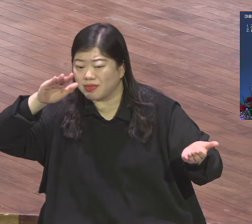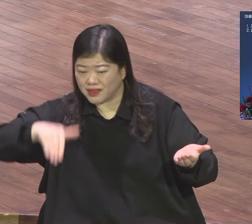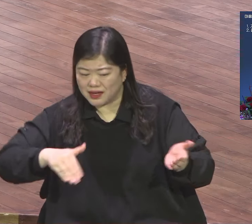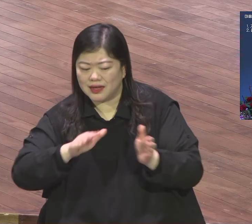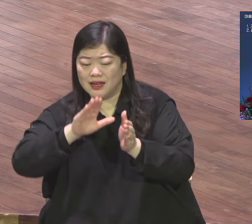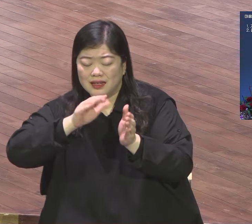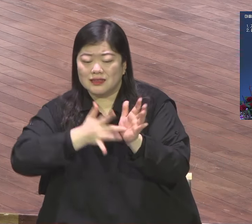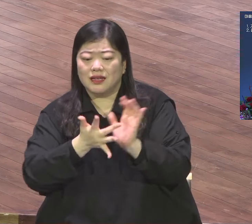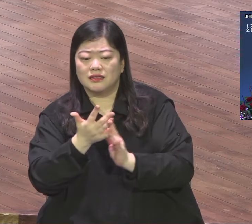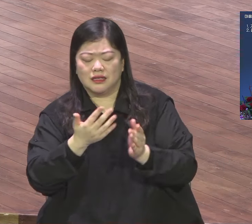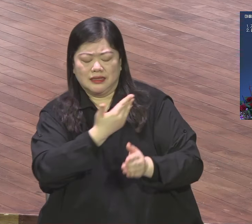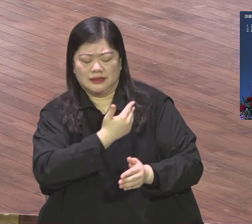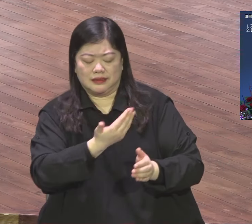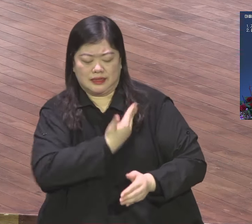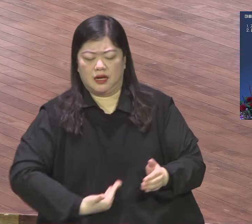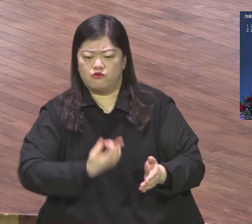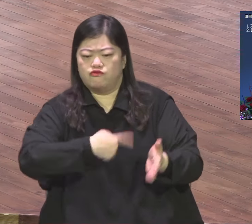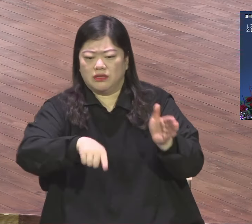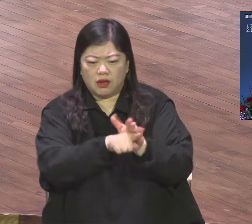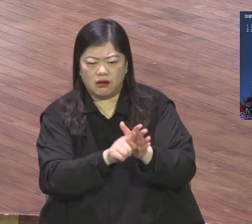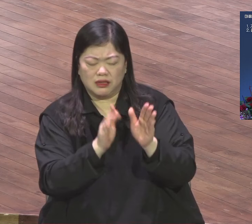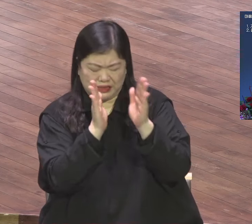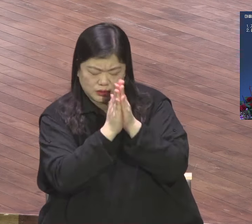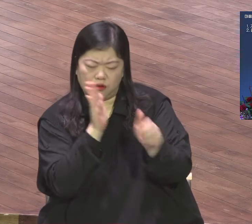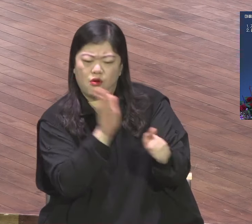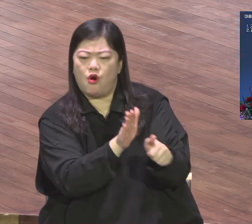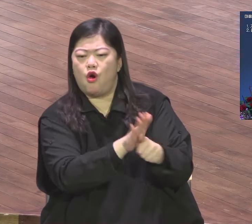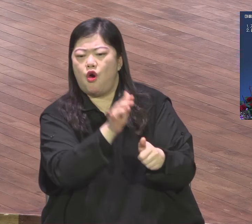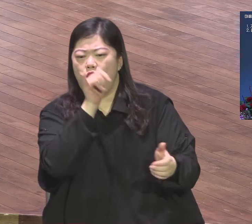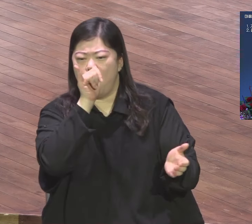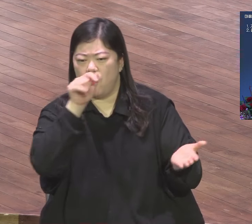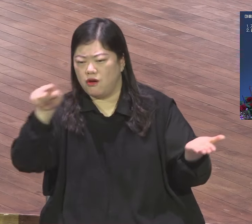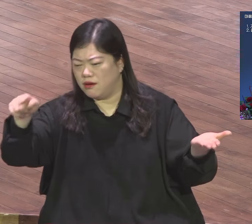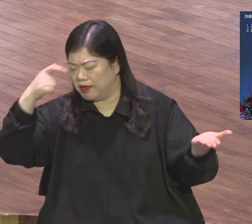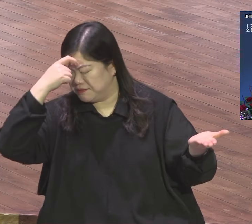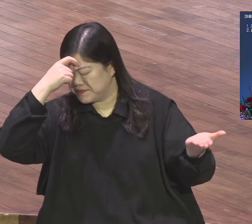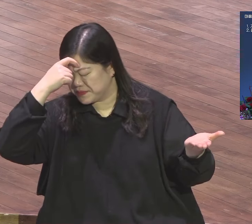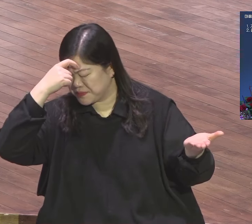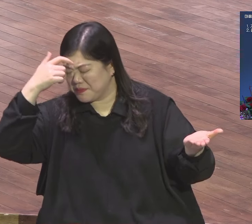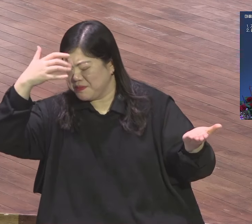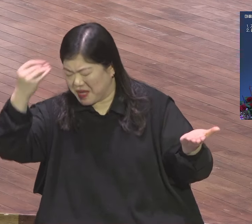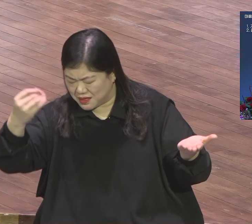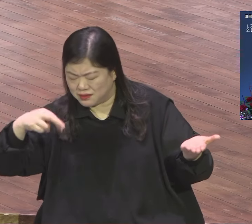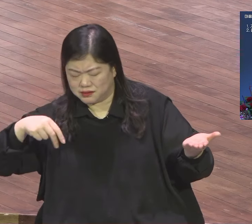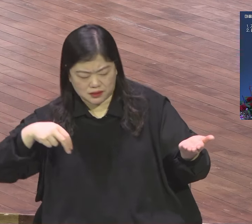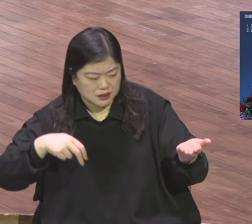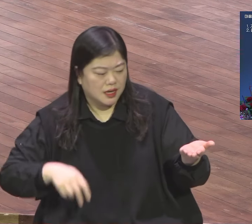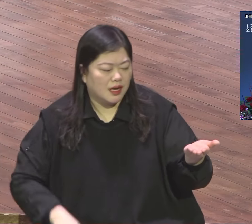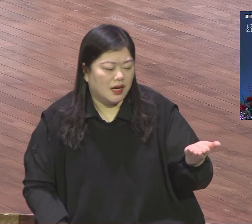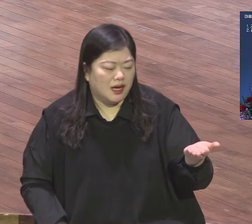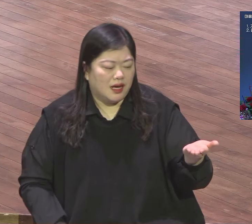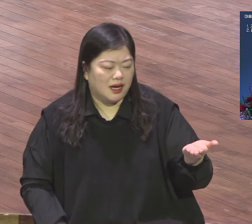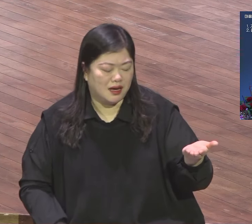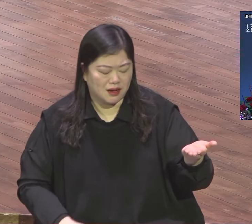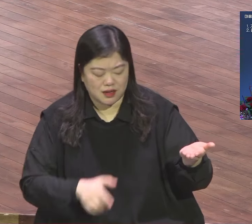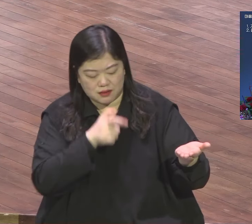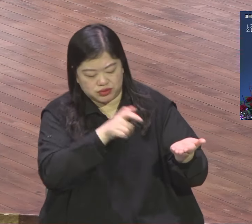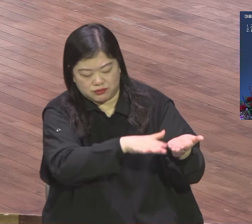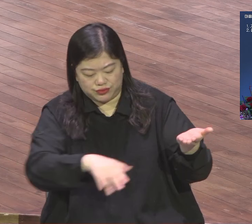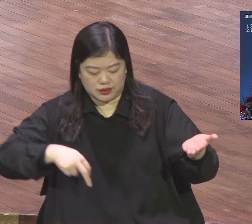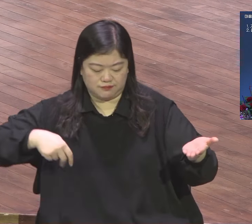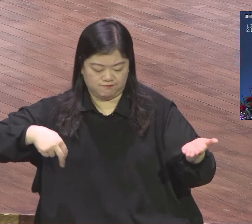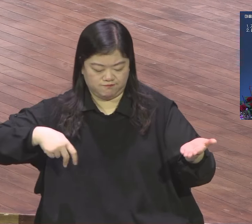위를 걸어서 풍랑 위에 걸어서 그리고 예수님께서 제자들 다가오셔서 큰 위로와 해방의 메시지를